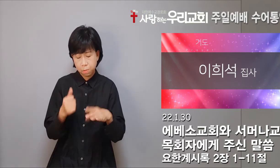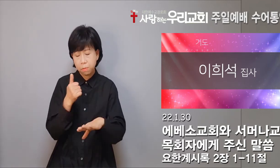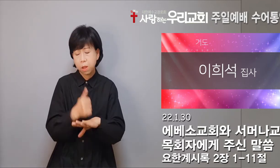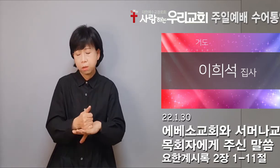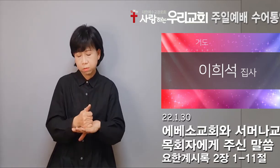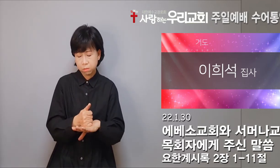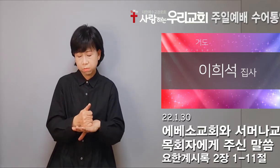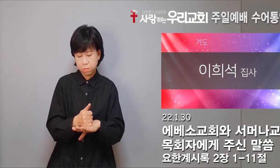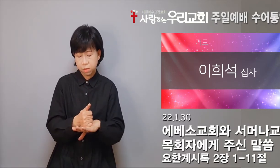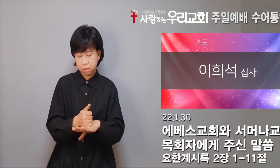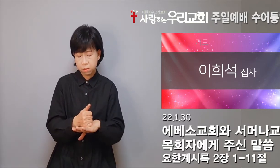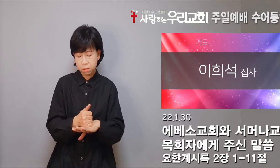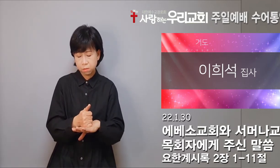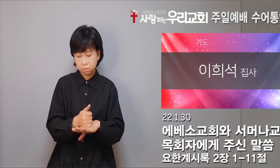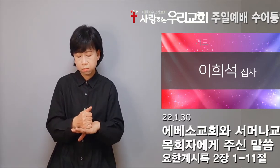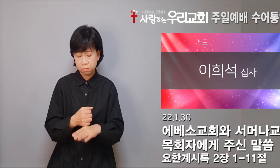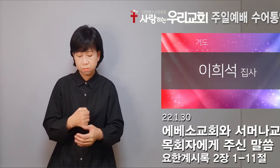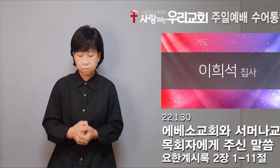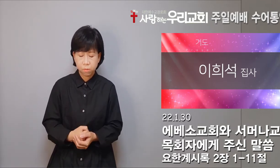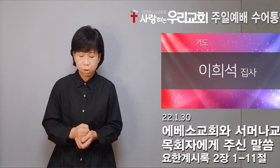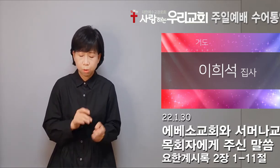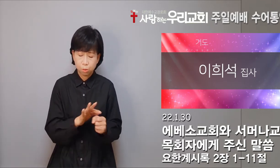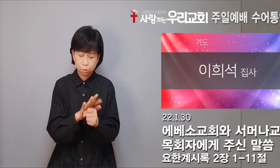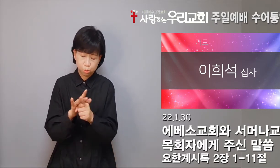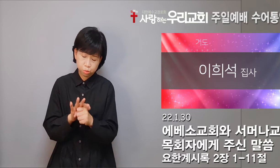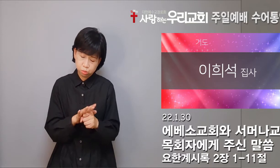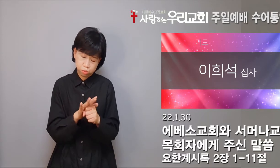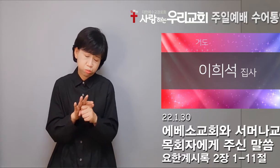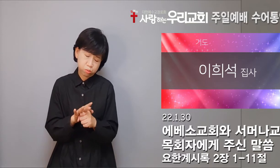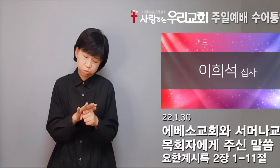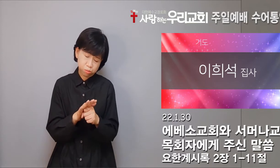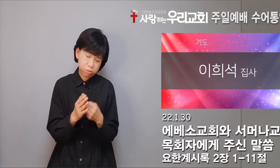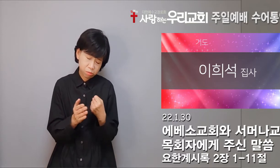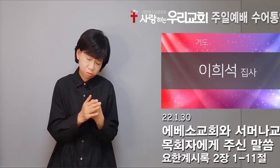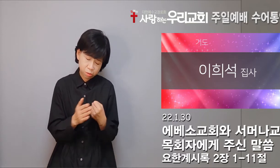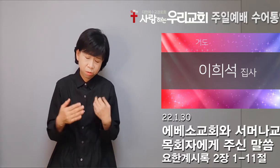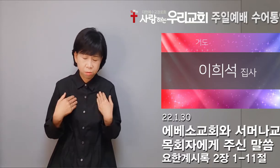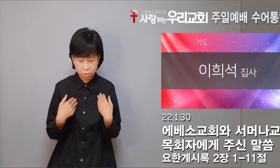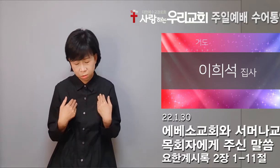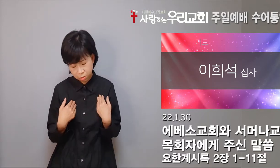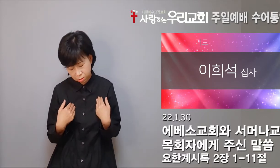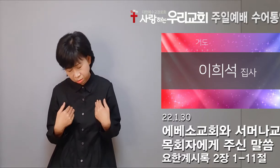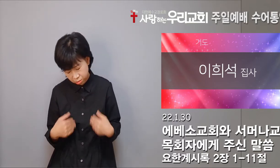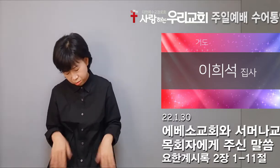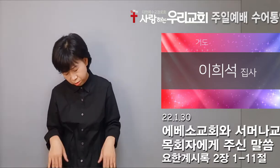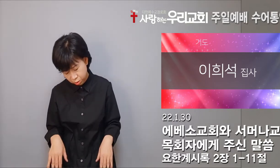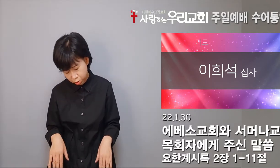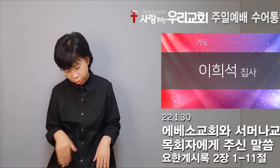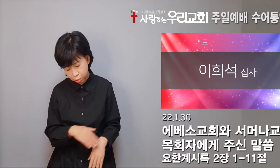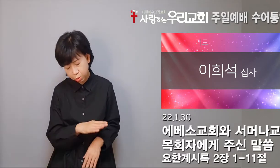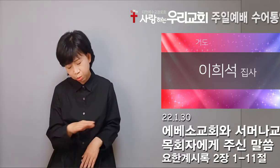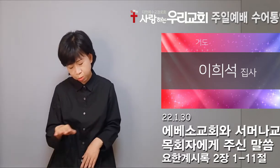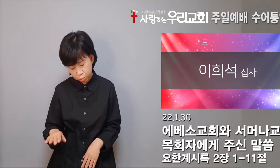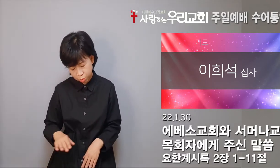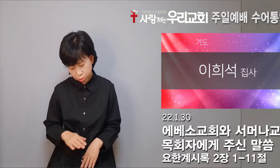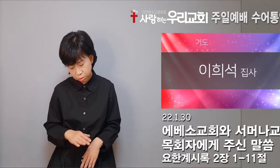지나갑니다. 예상치 못한 코로나 사태로 지쳐가는 저희들이 주일을 대하는